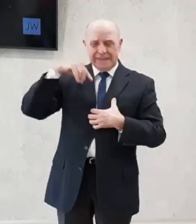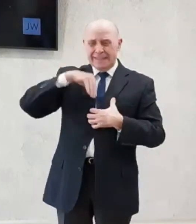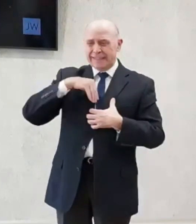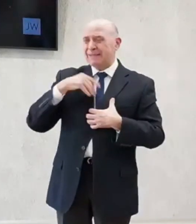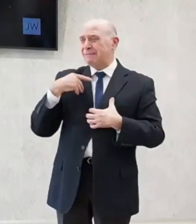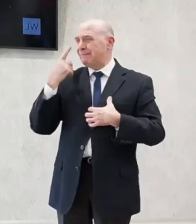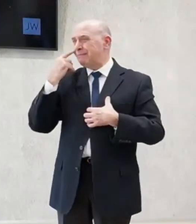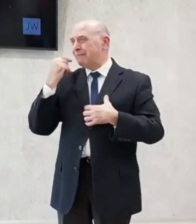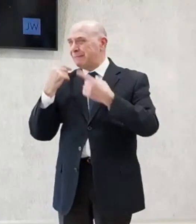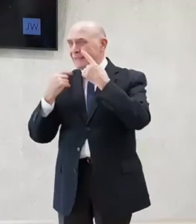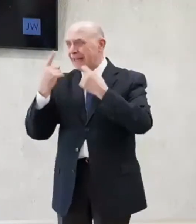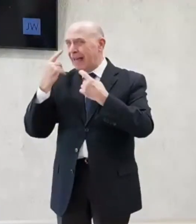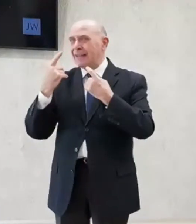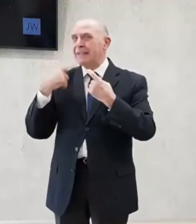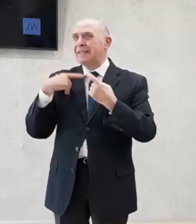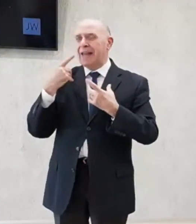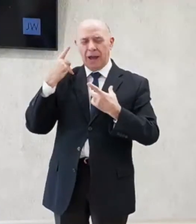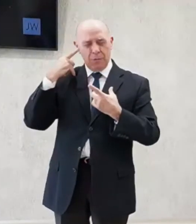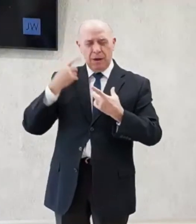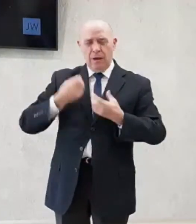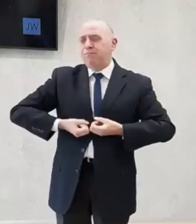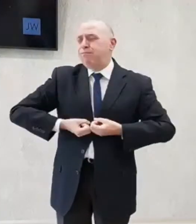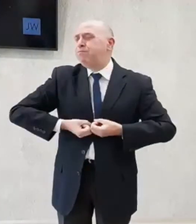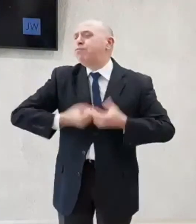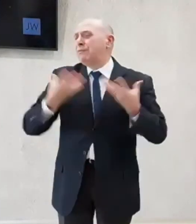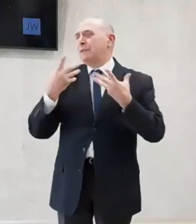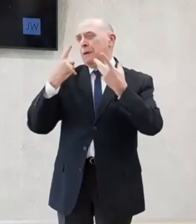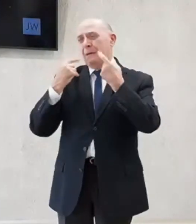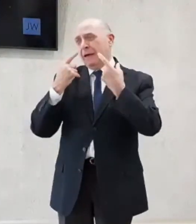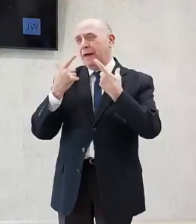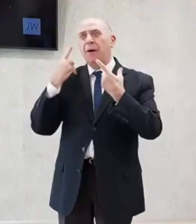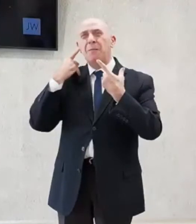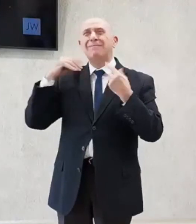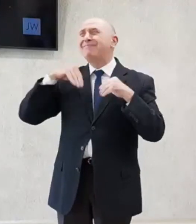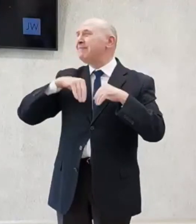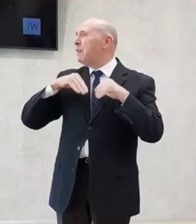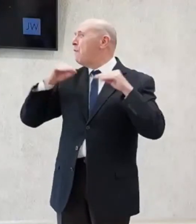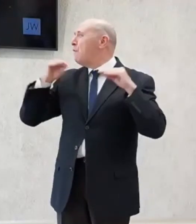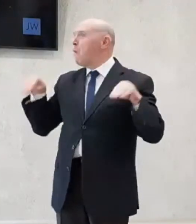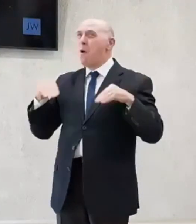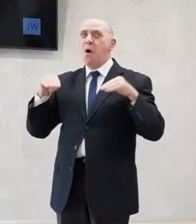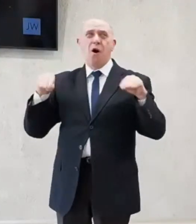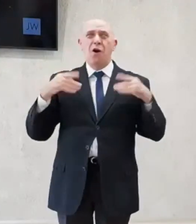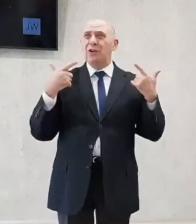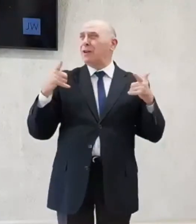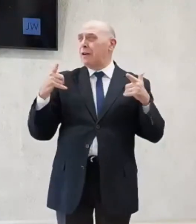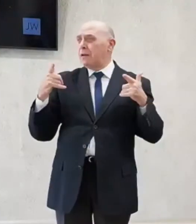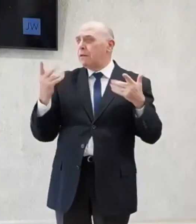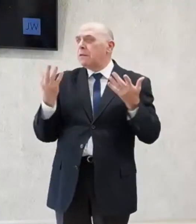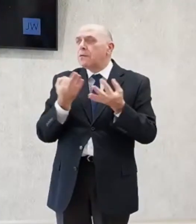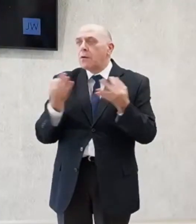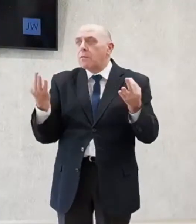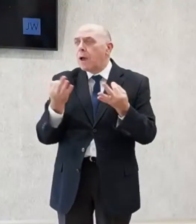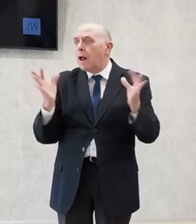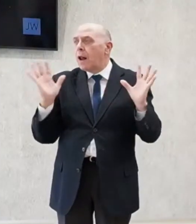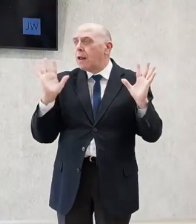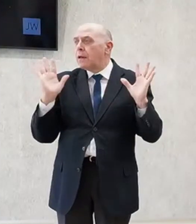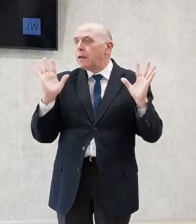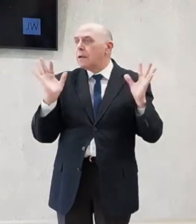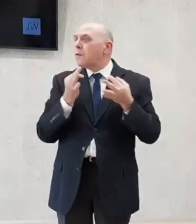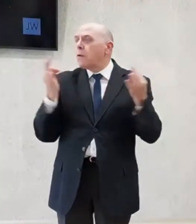avere crisi di pianto provare un senso di vuoto è una cosa normale questi sentimenti sono quelli che provo